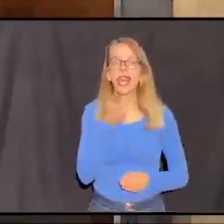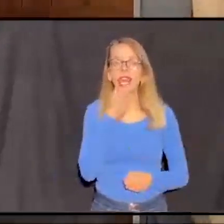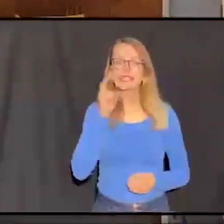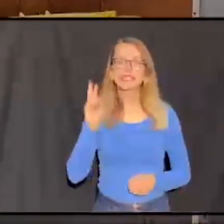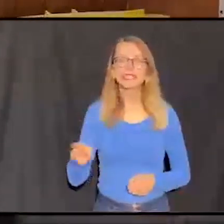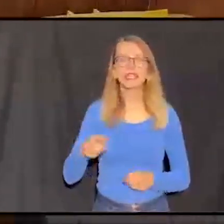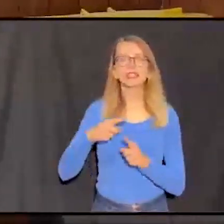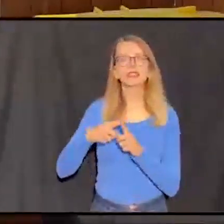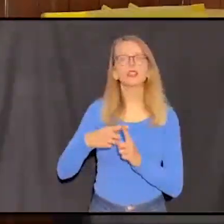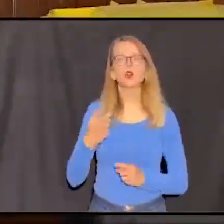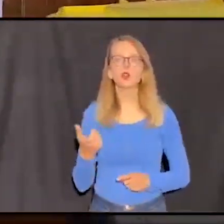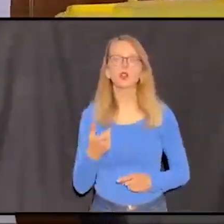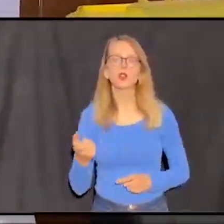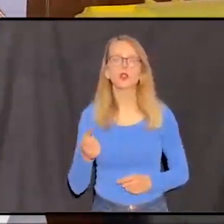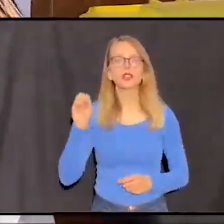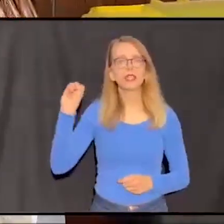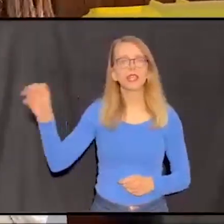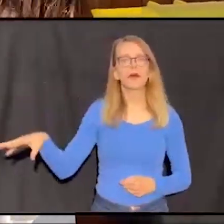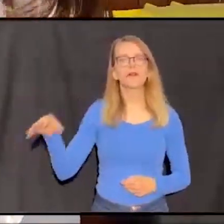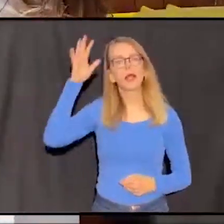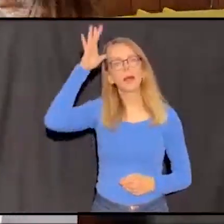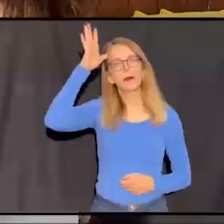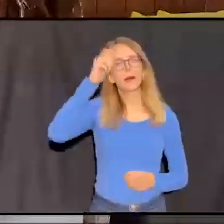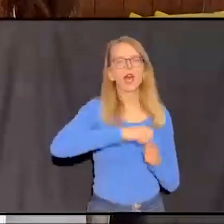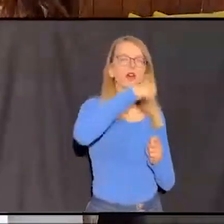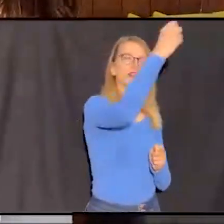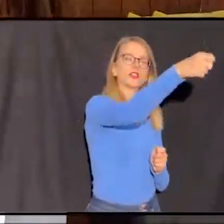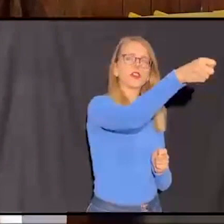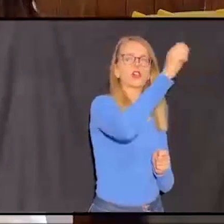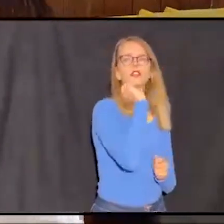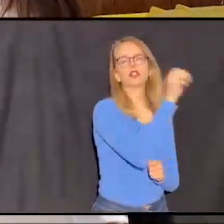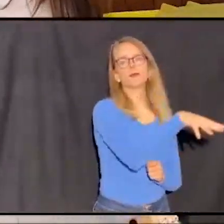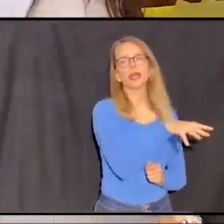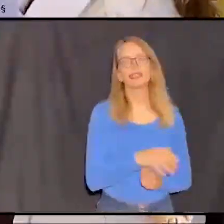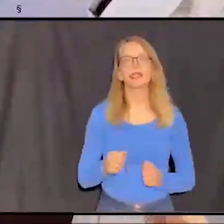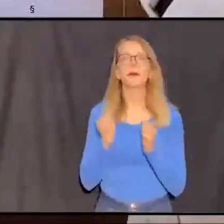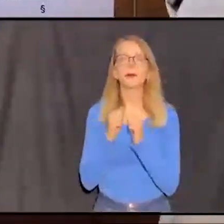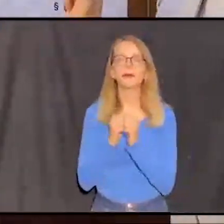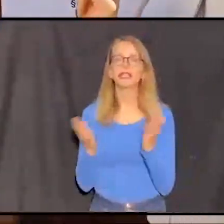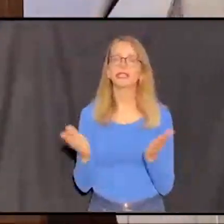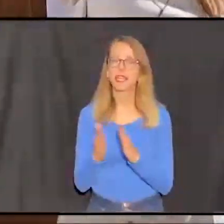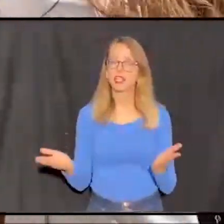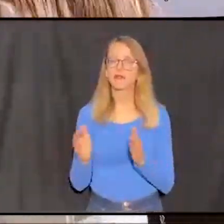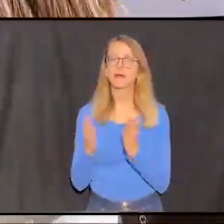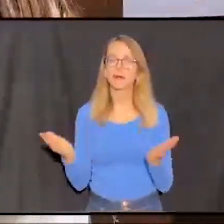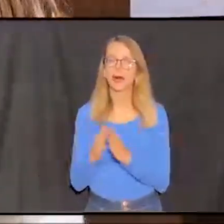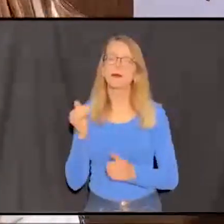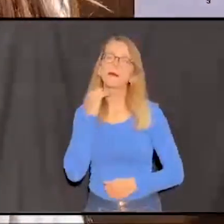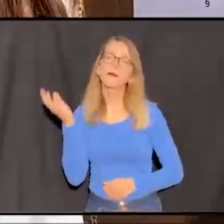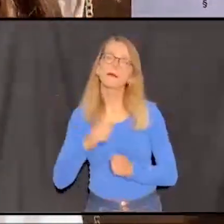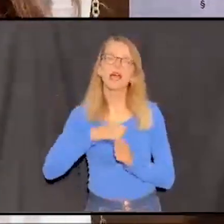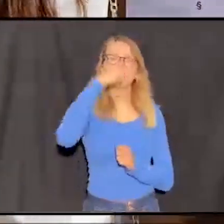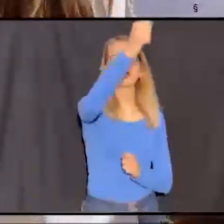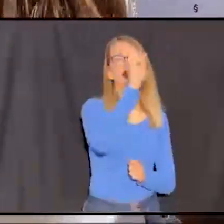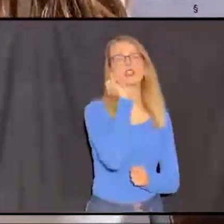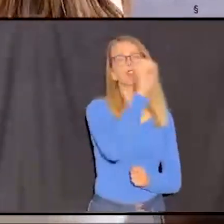alu gehören in die gelbe tonne essensreste und küchenabfälle in die braune tonne papier zeitschriften und pappe